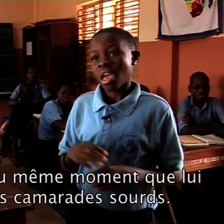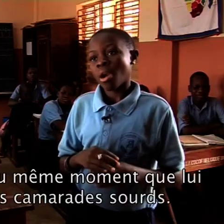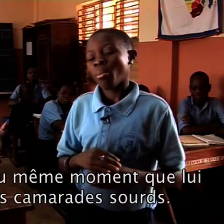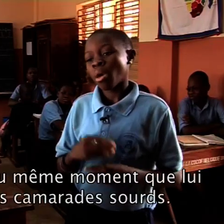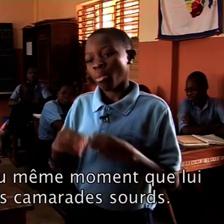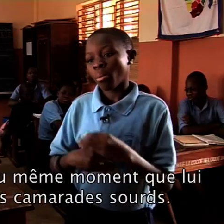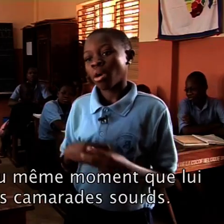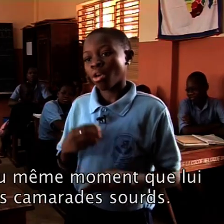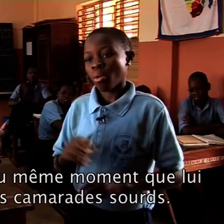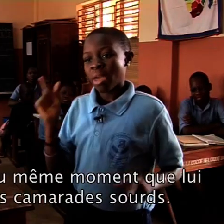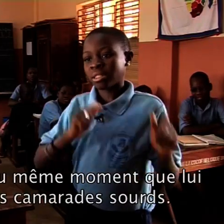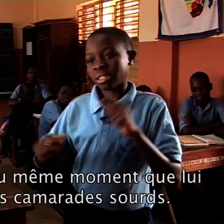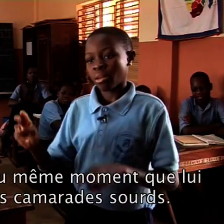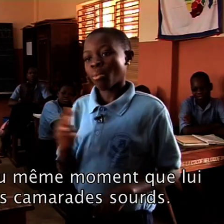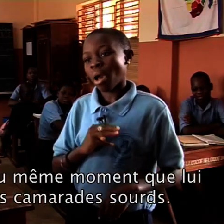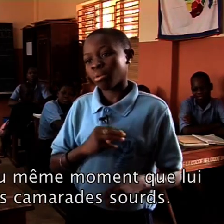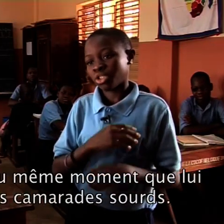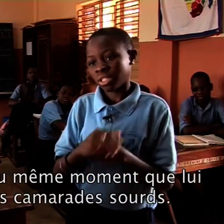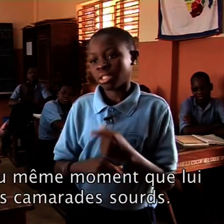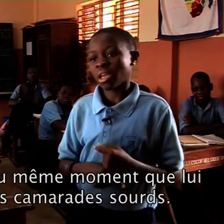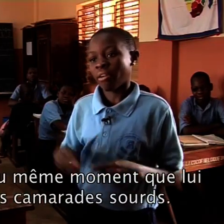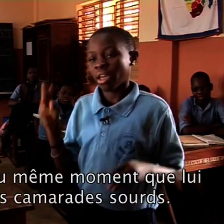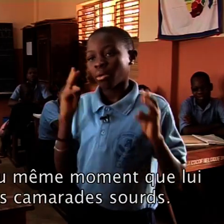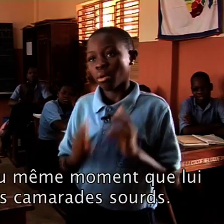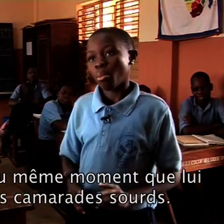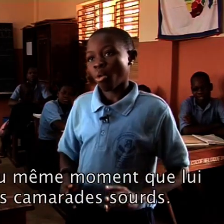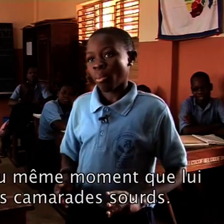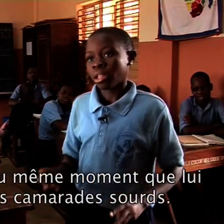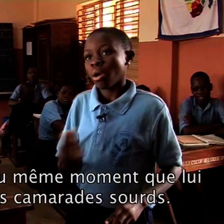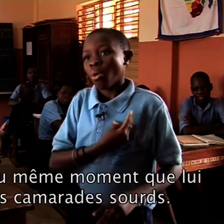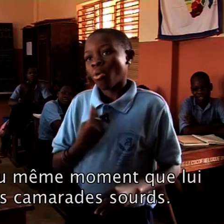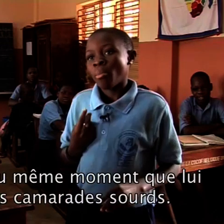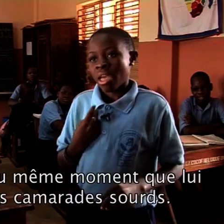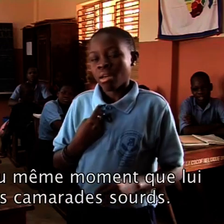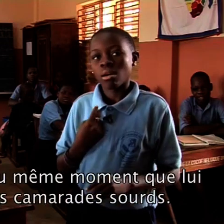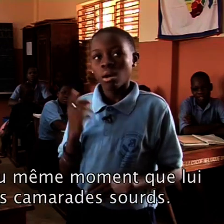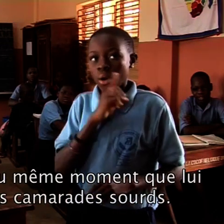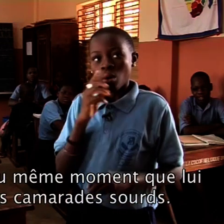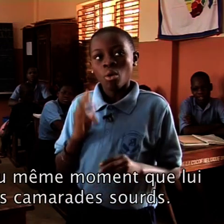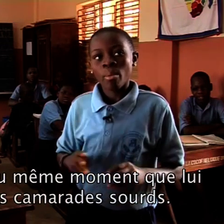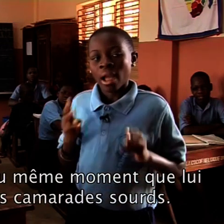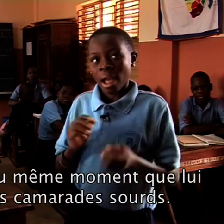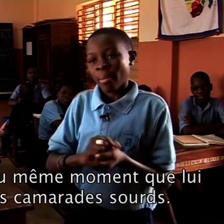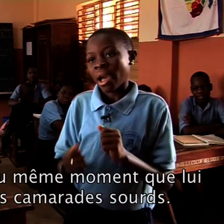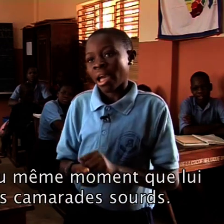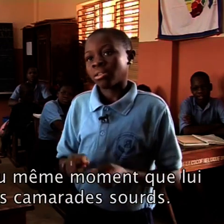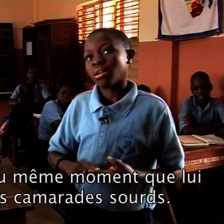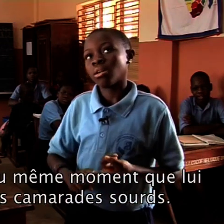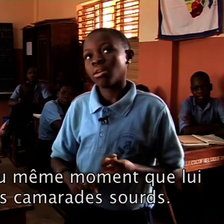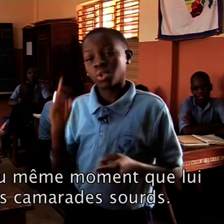au même moment que le maître signe, moi-même je signe avec mon maître ou mes camarades